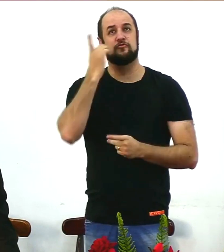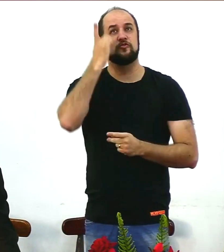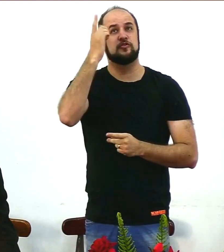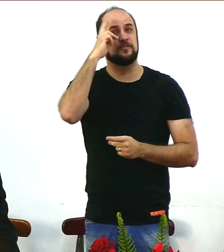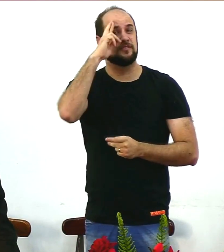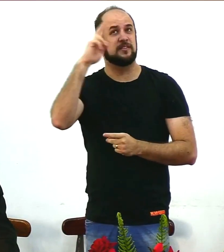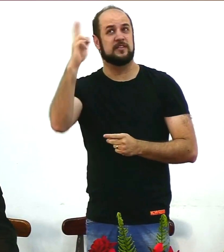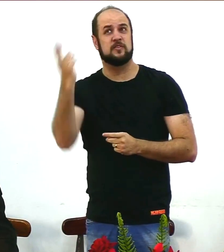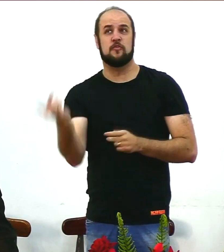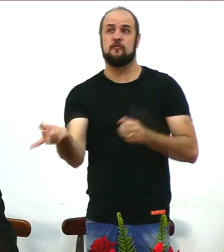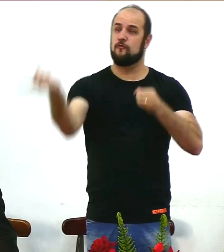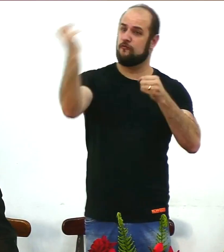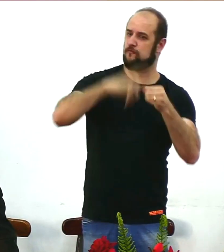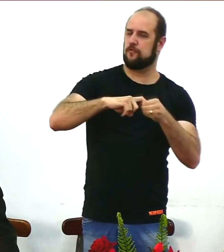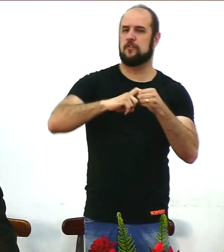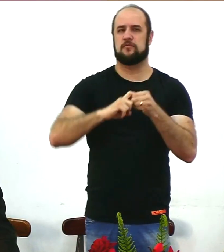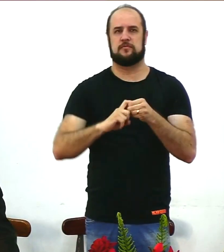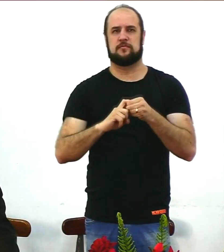sorte